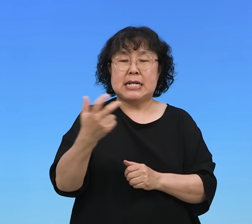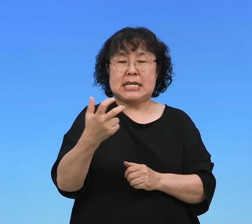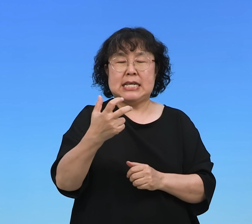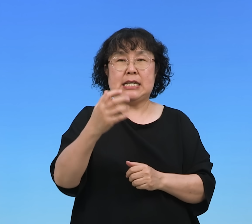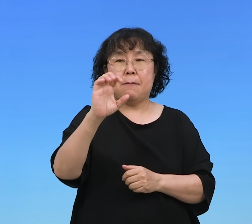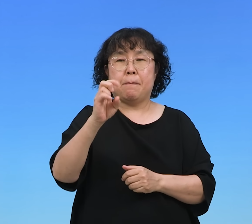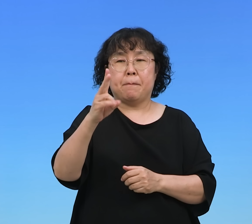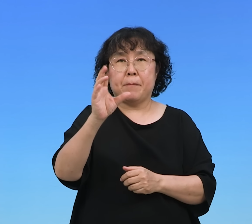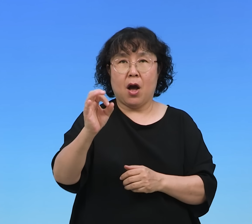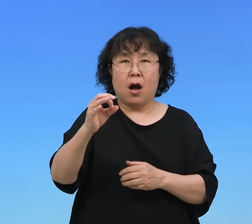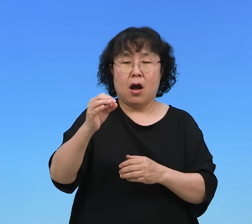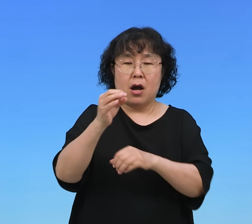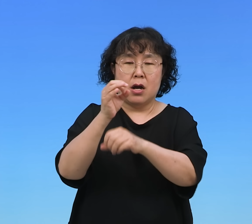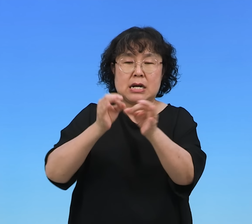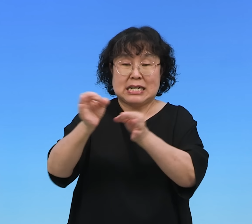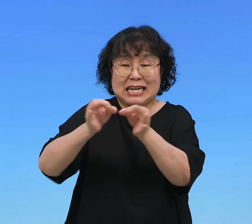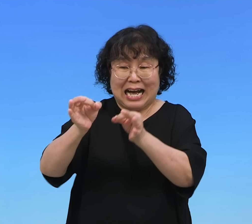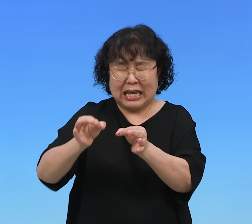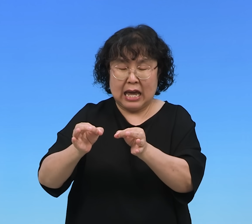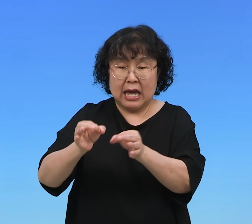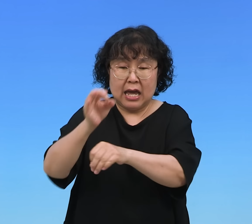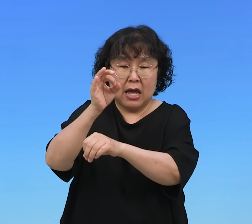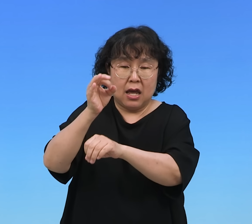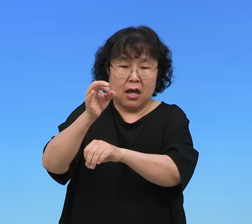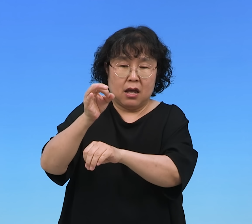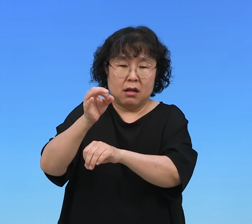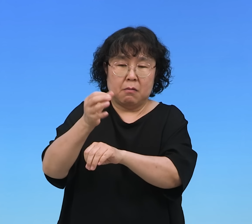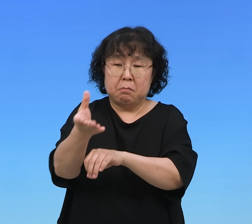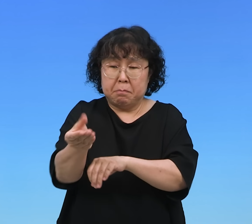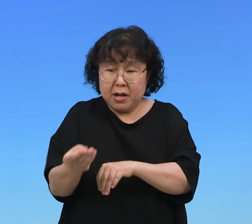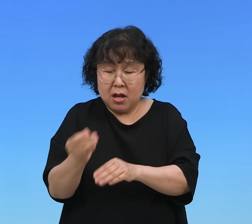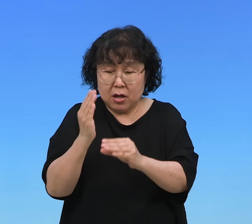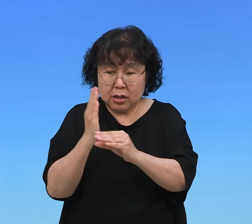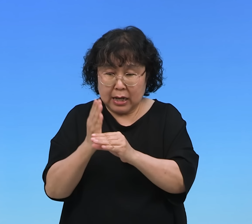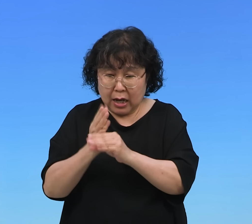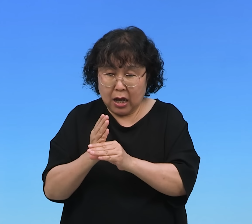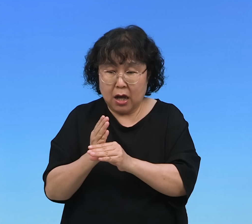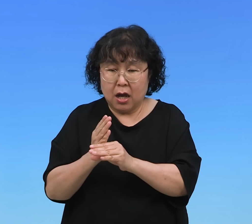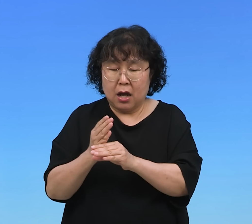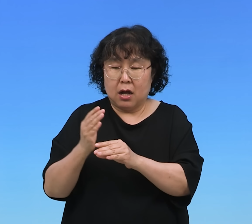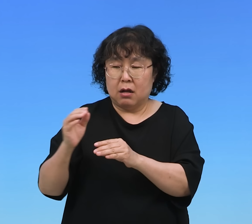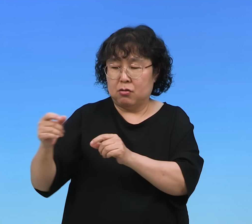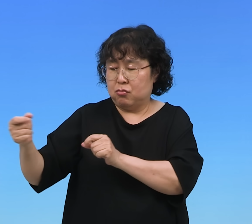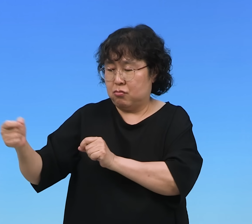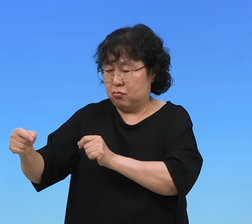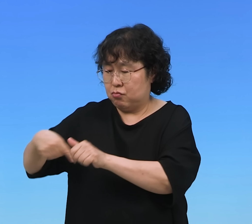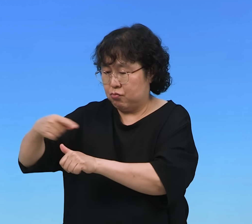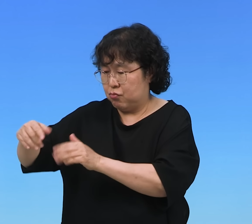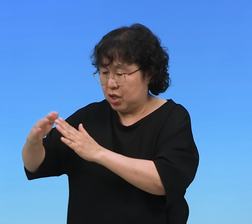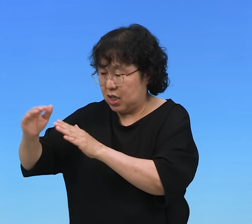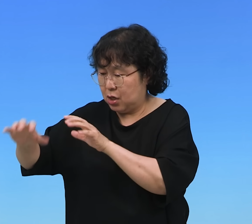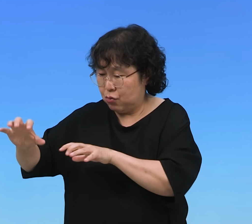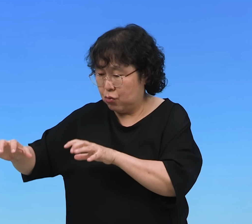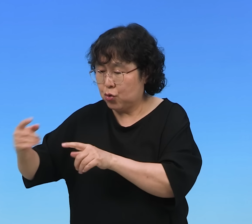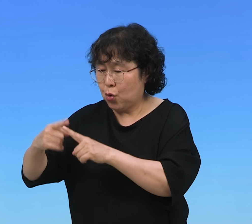70평짜리 상가 얻었다가 인근 교회 반대로 쫓겨나고 예배 드릴 데가 없어가지고